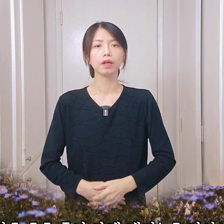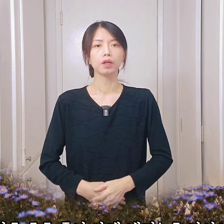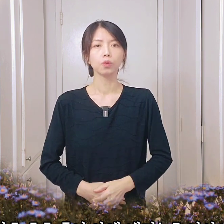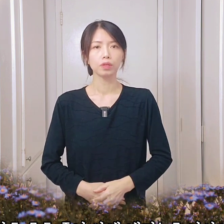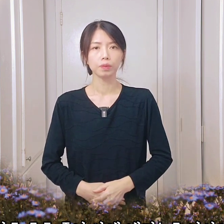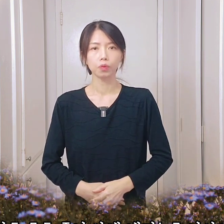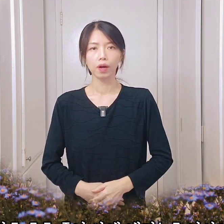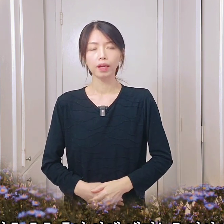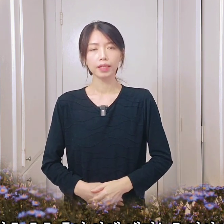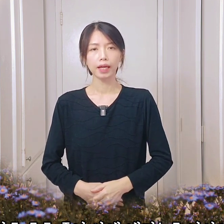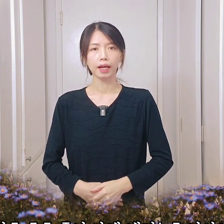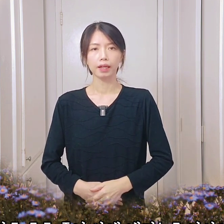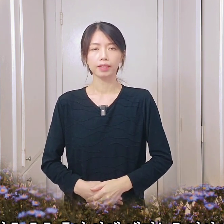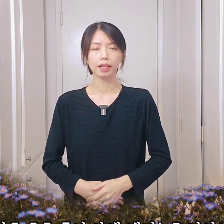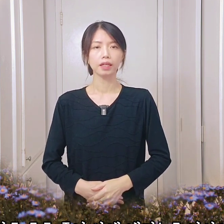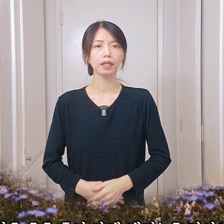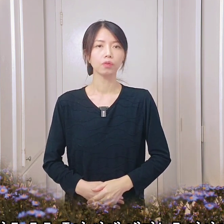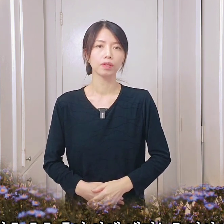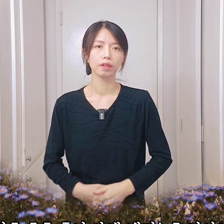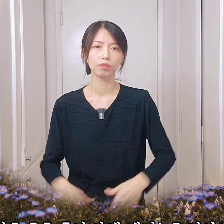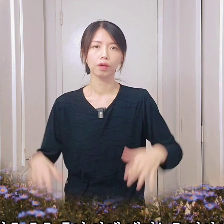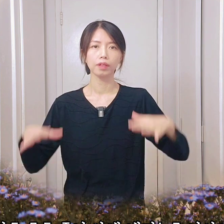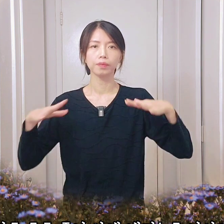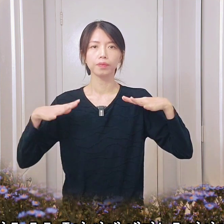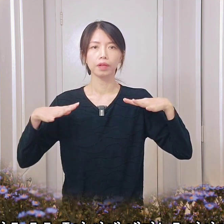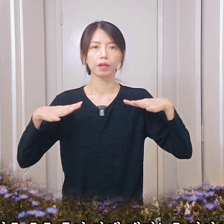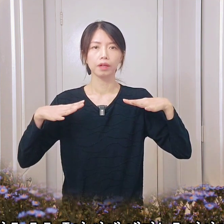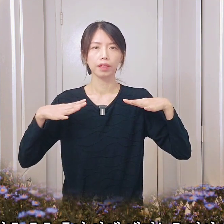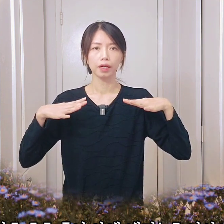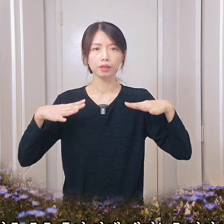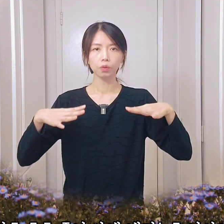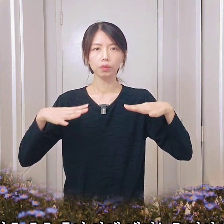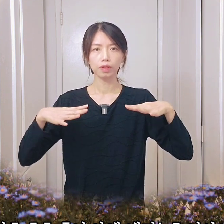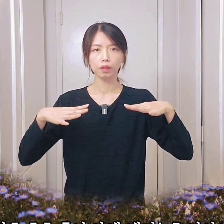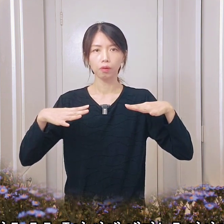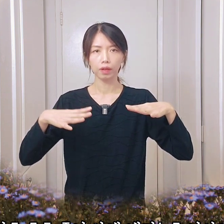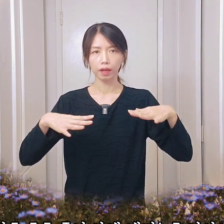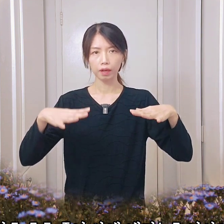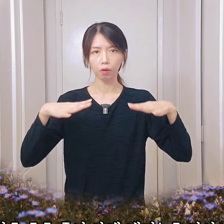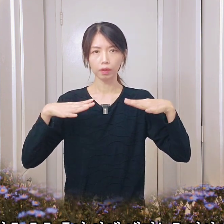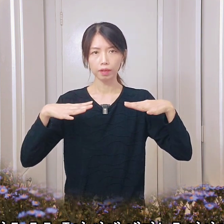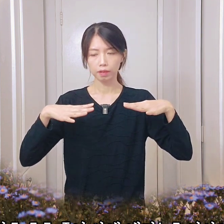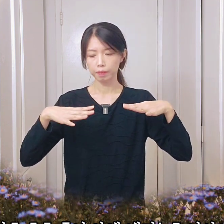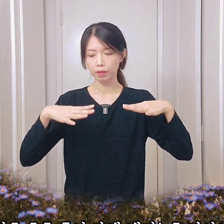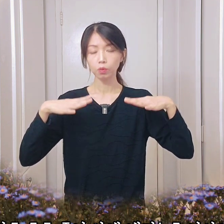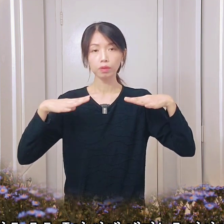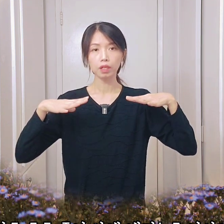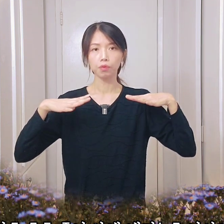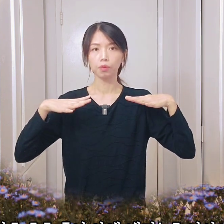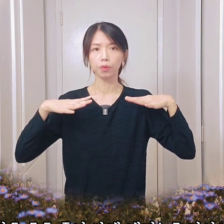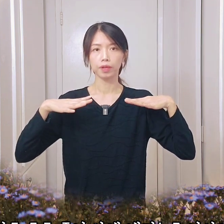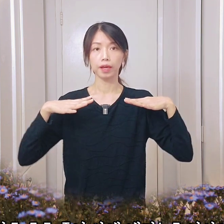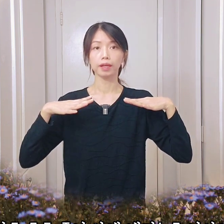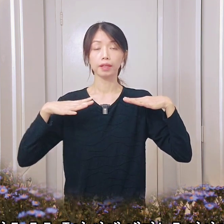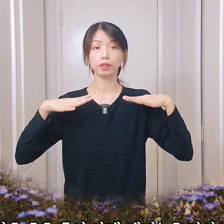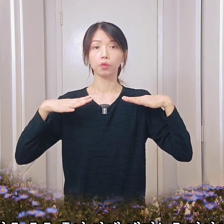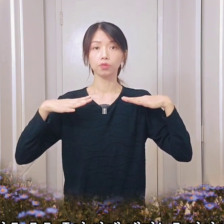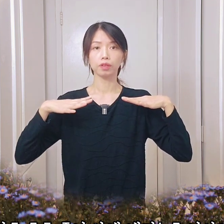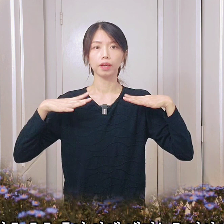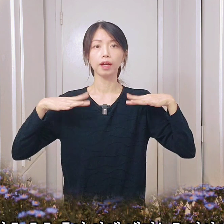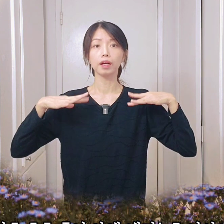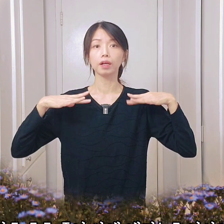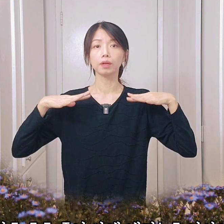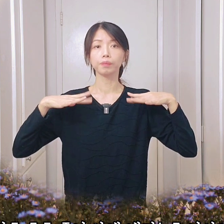욕심, 욕심과 자랑, 자랑이라고 하는 데의 수어는 양손을 이렇게 어깨쯤에 손등이 위로 보이게 이